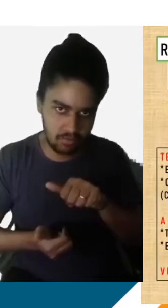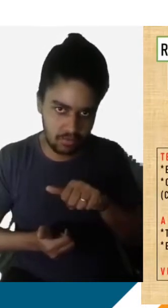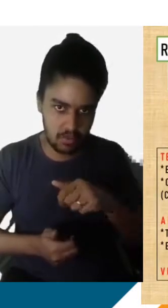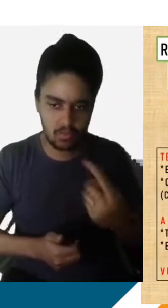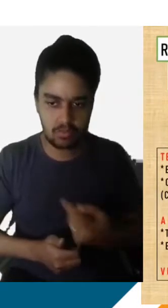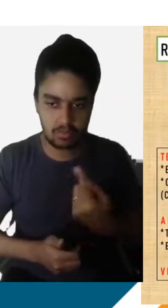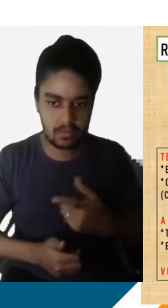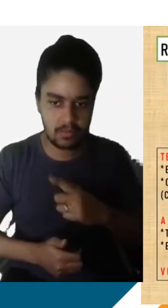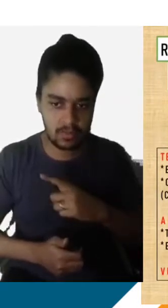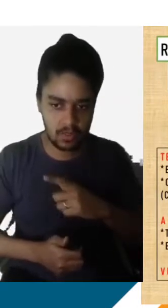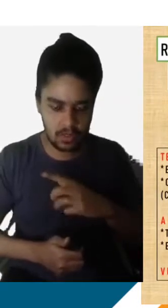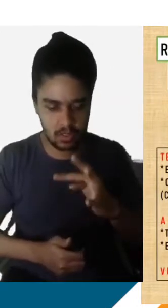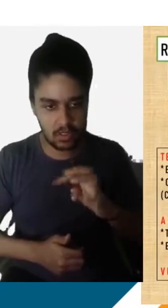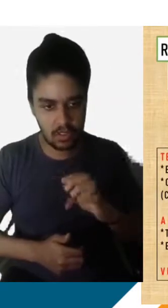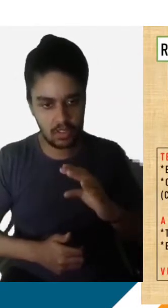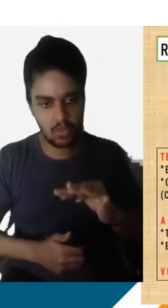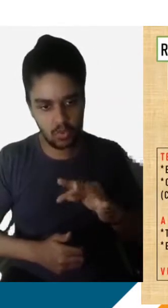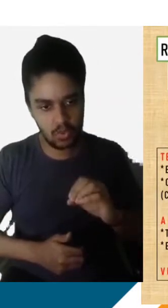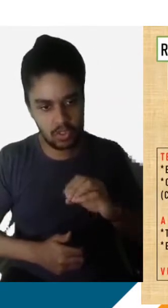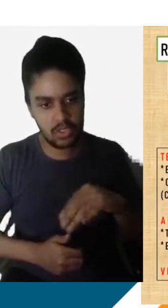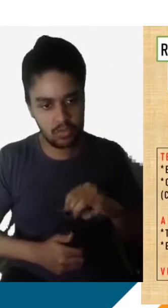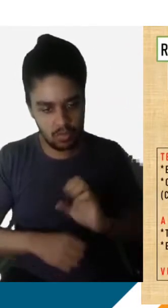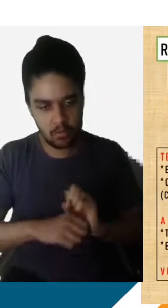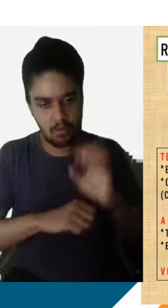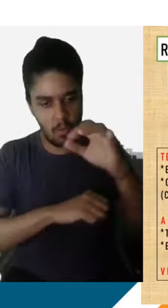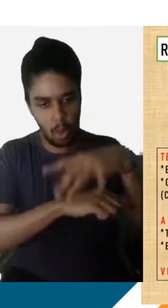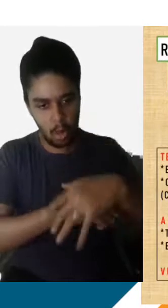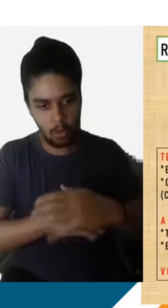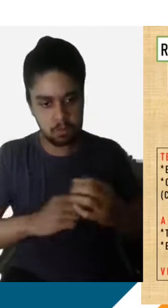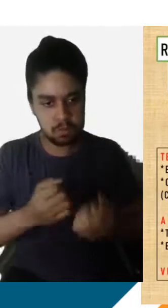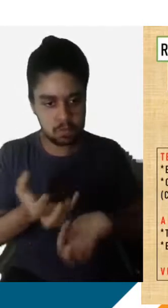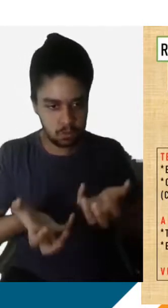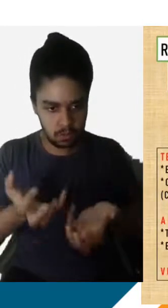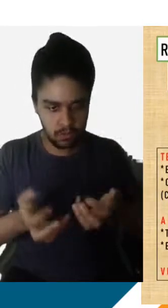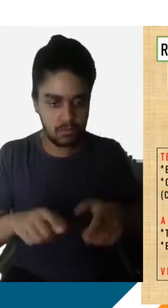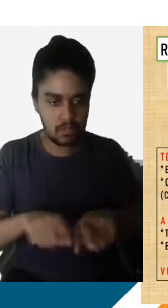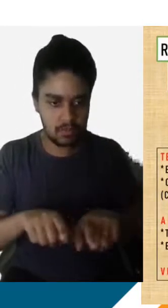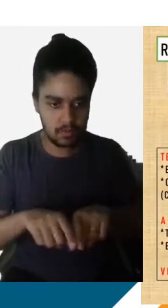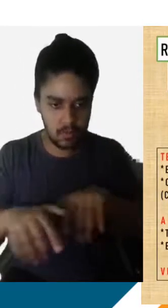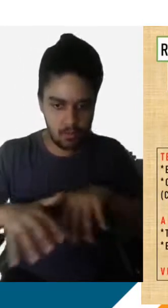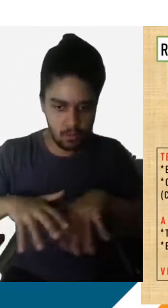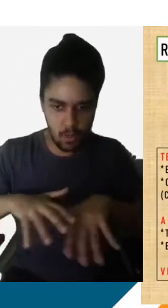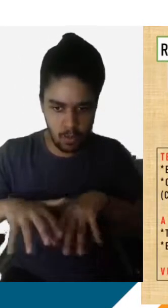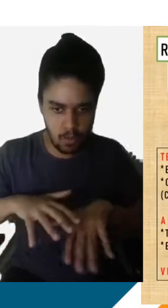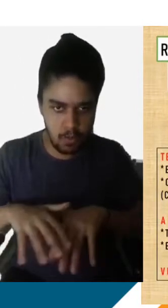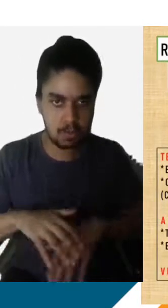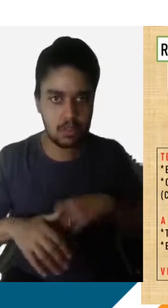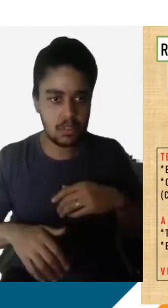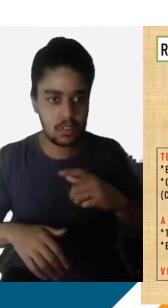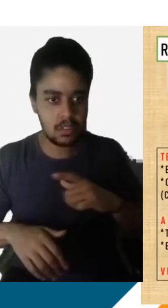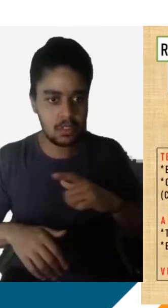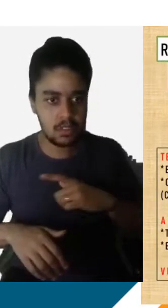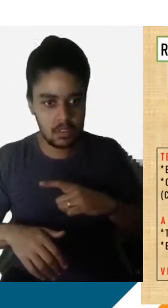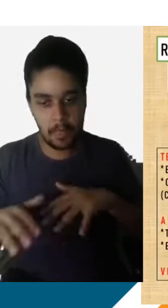Terra. Nós temos o tectonismo, vulcanismo, os abalos sísmicos. O tectonismo se constitui